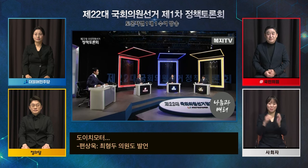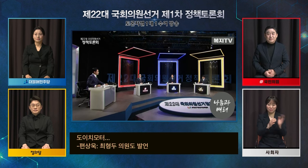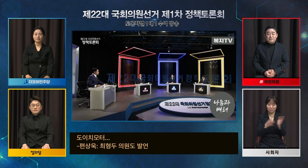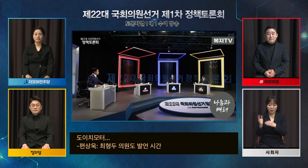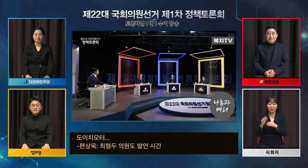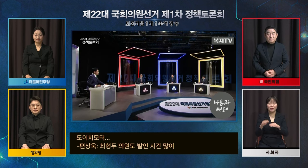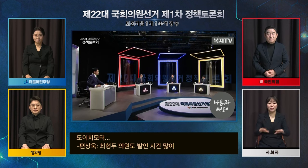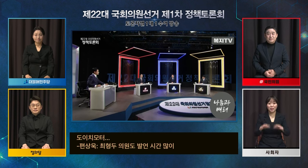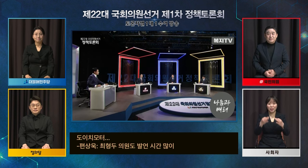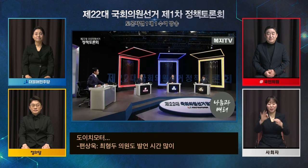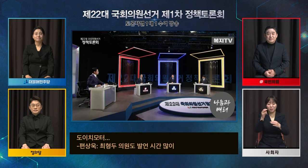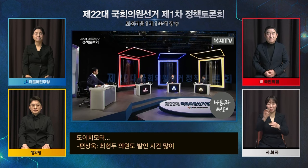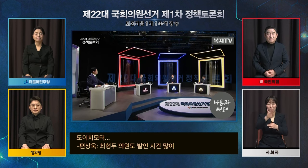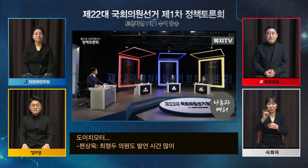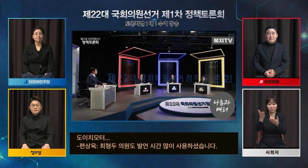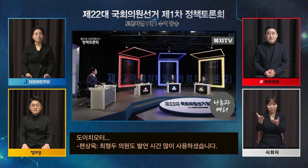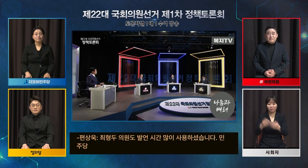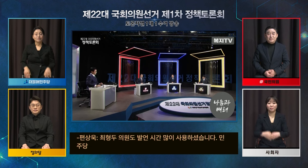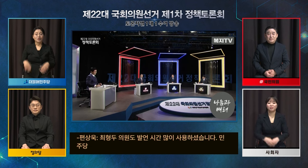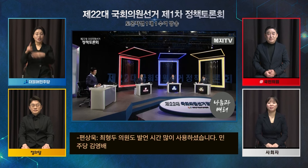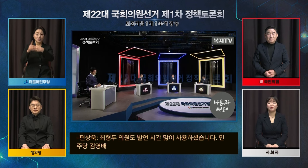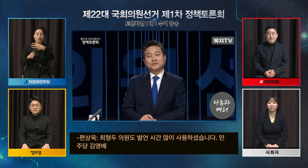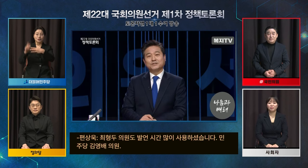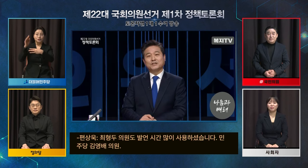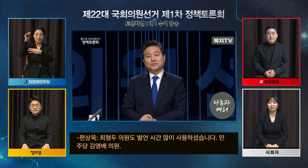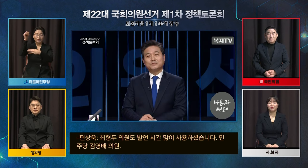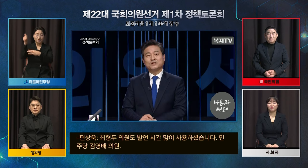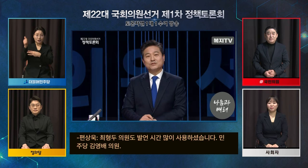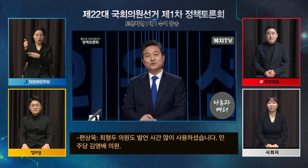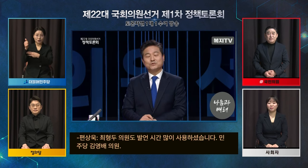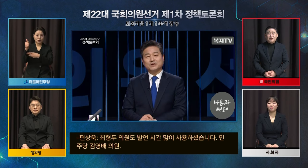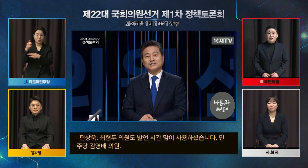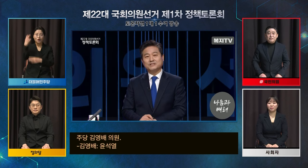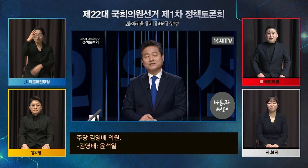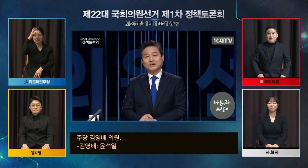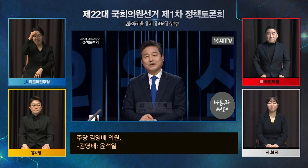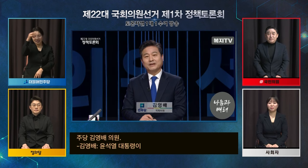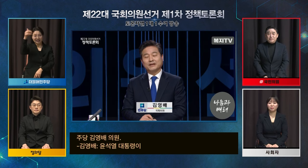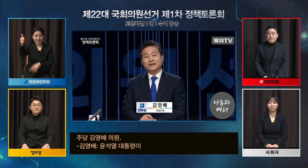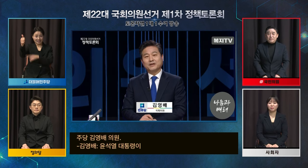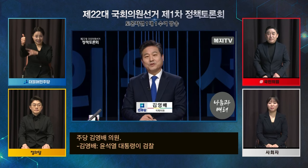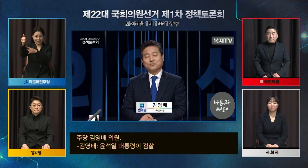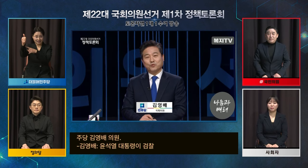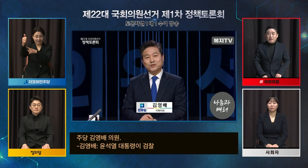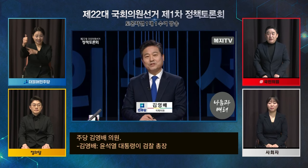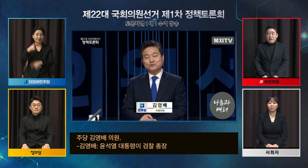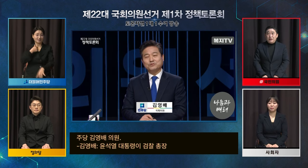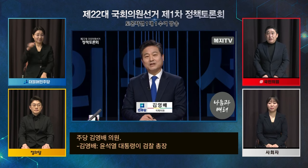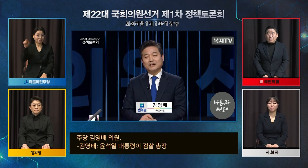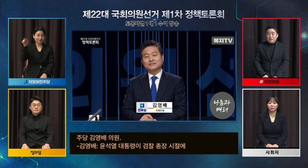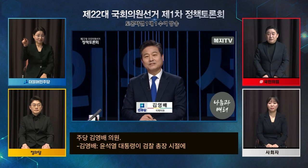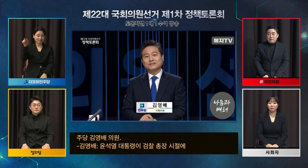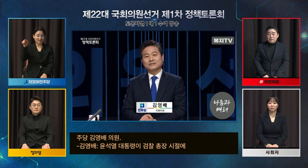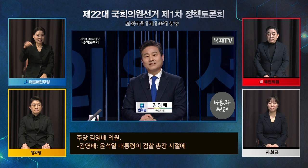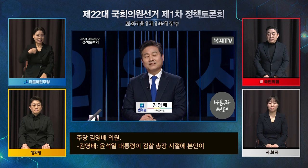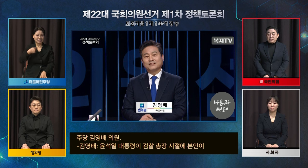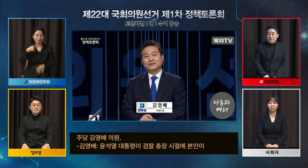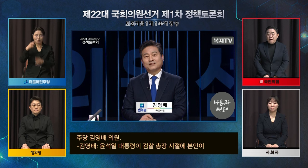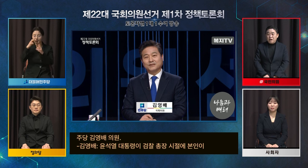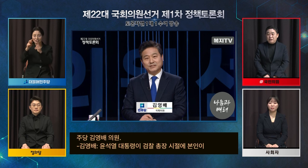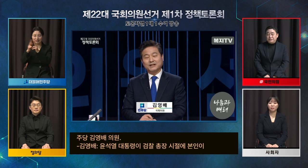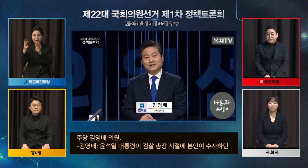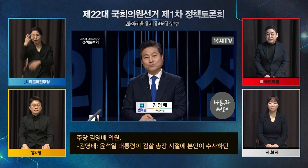민주당 김영배 의원. 윤석열 대통령이 검찰총장 시절에 본인이 수사하던